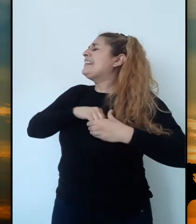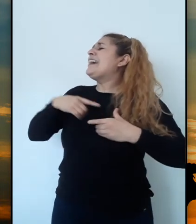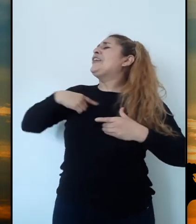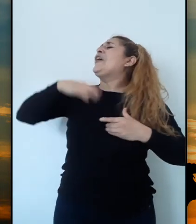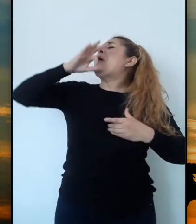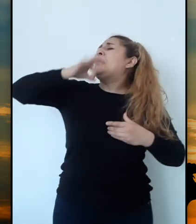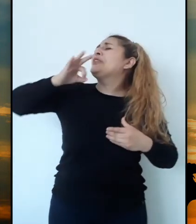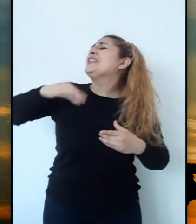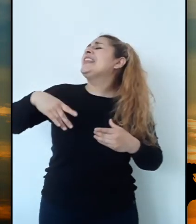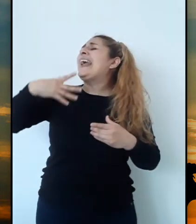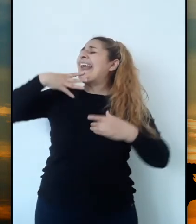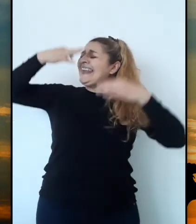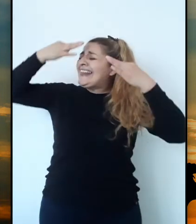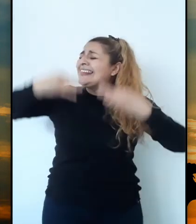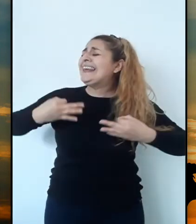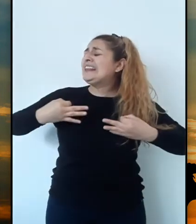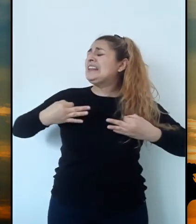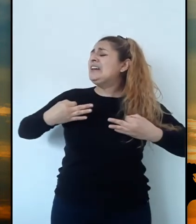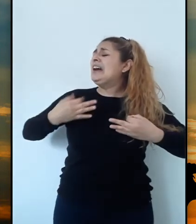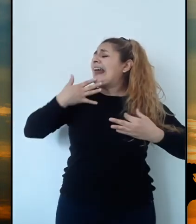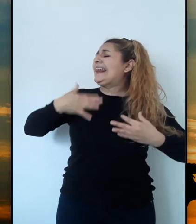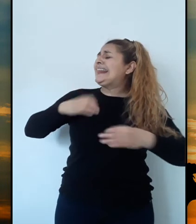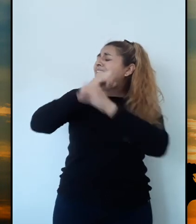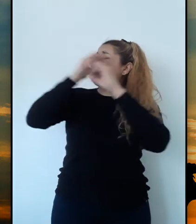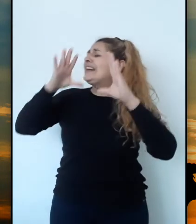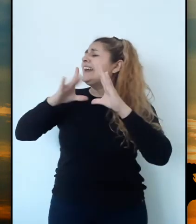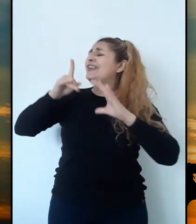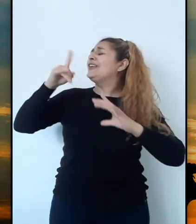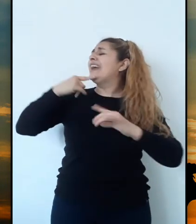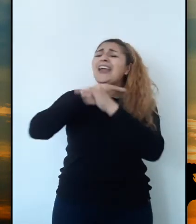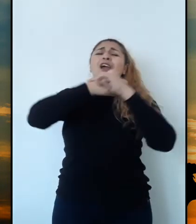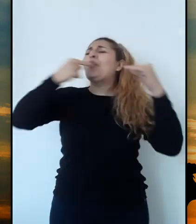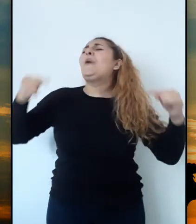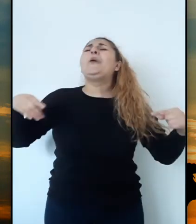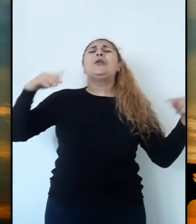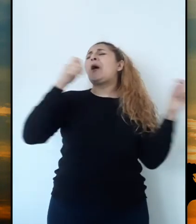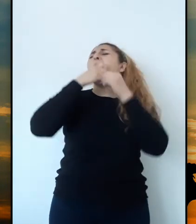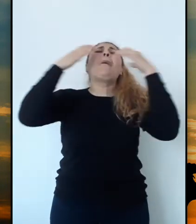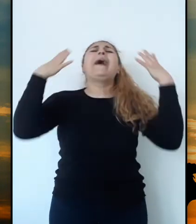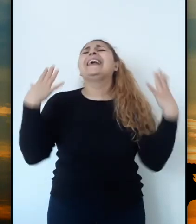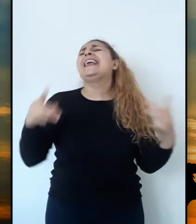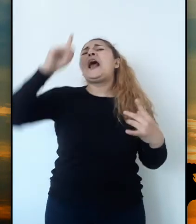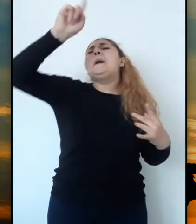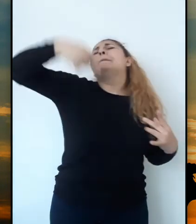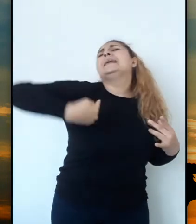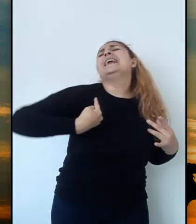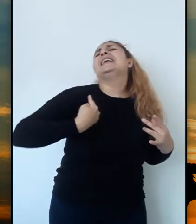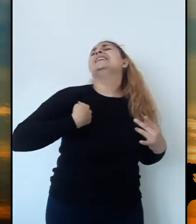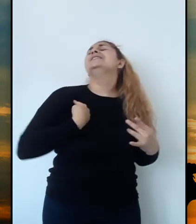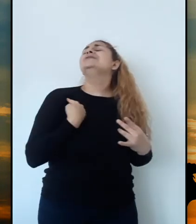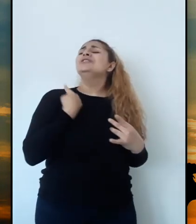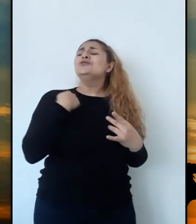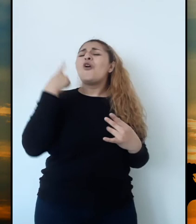las cosas ayudan para bien a aquellos que aman a Dios. Père, tu es le bon